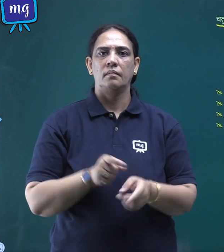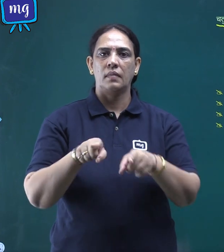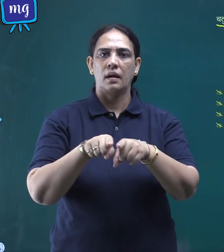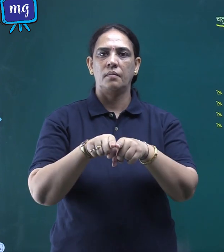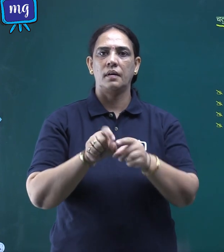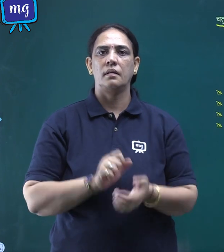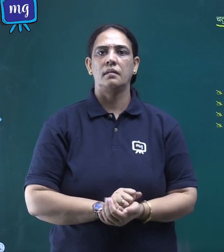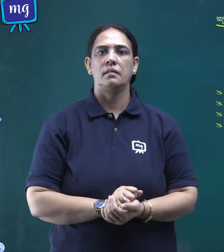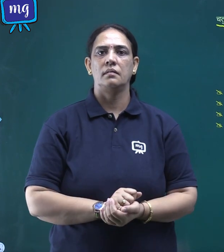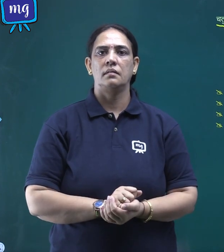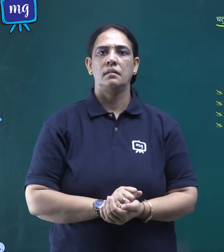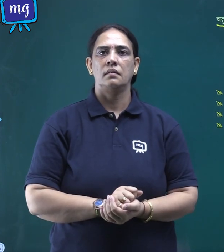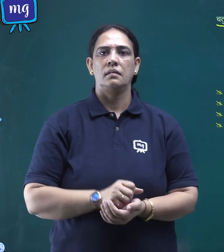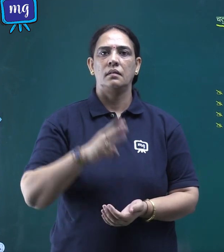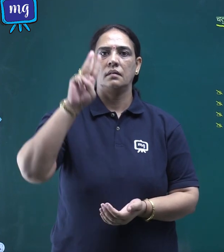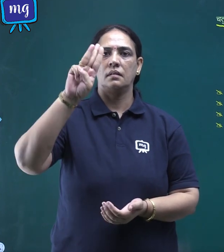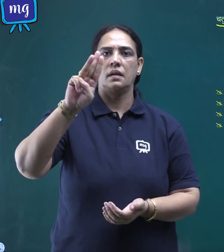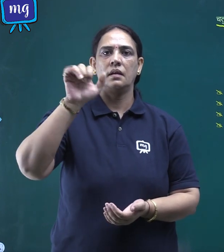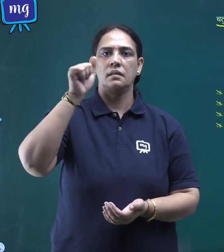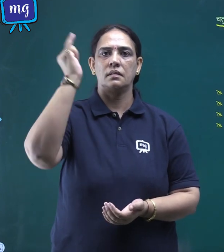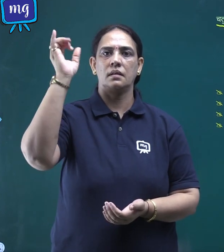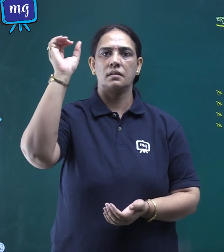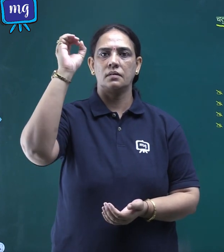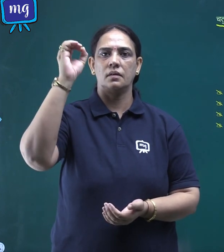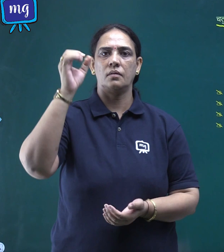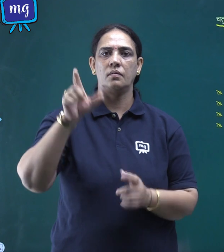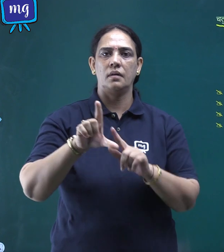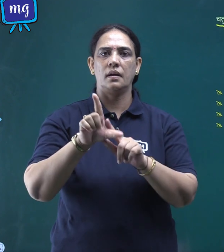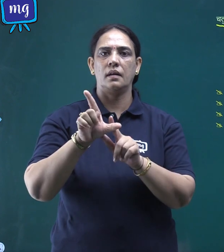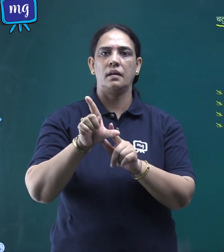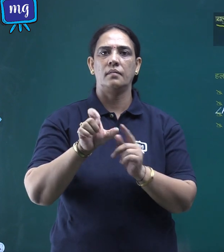बराबर 360 डिग्री।